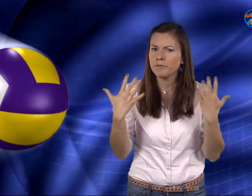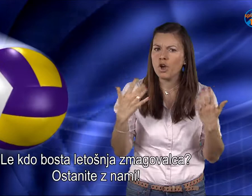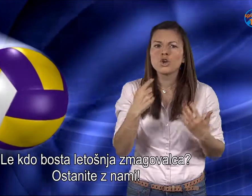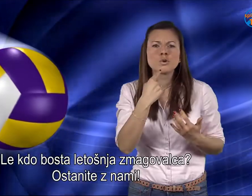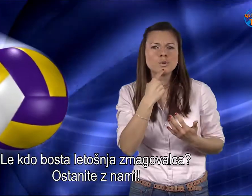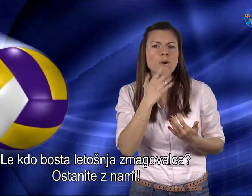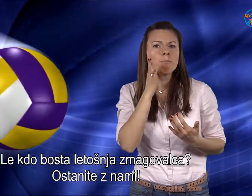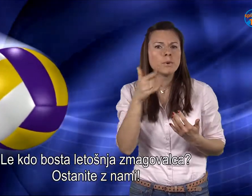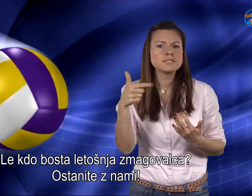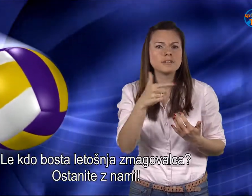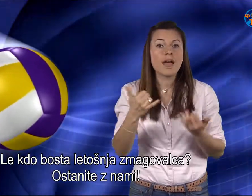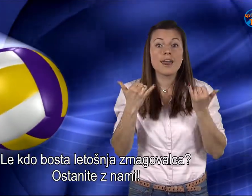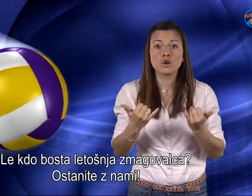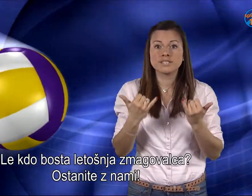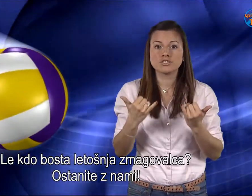Le kdo bosta letošnja zmagovalca?